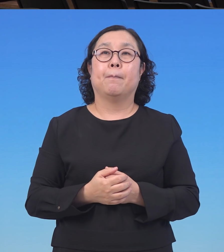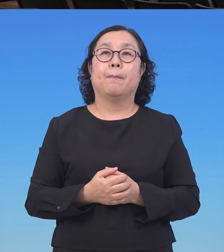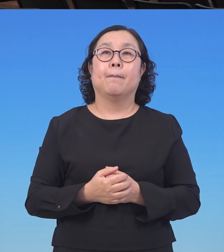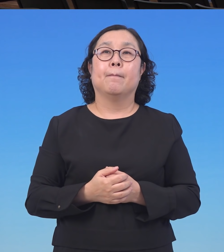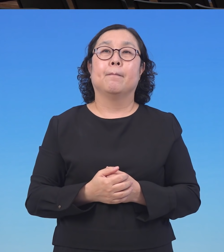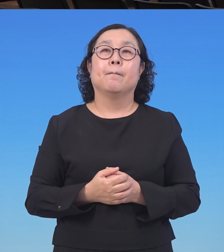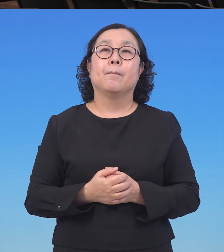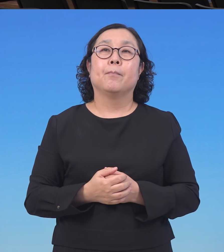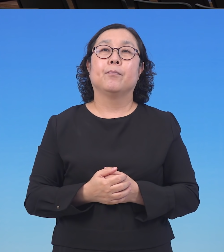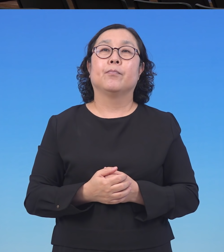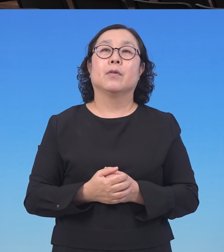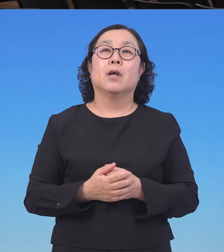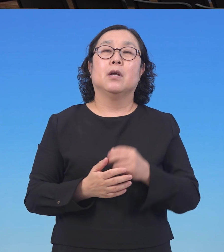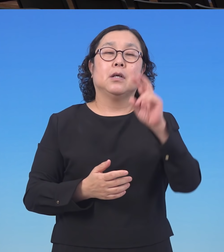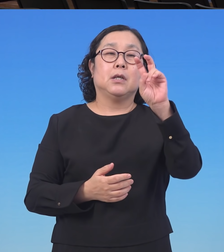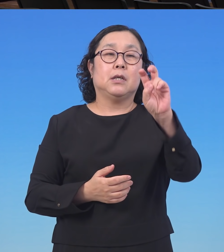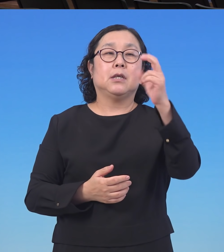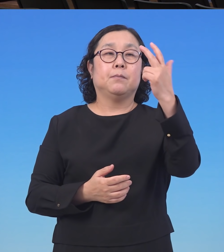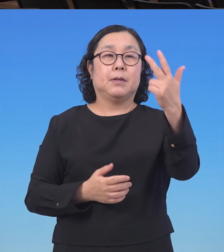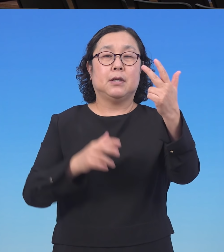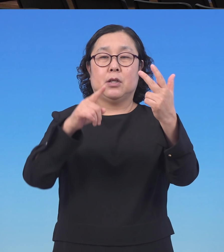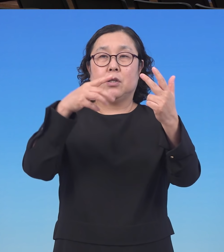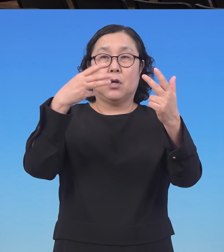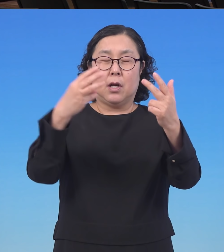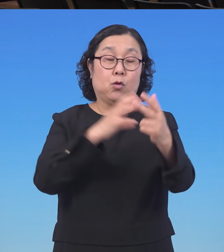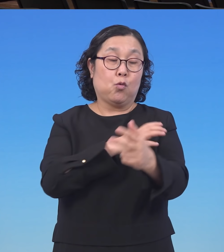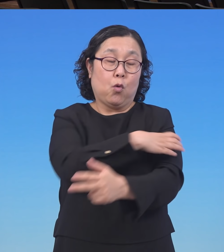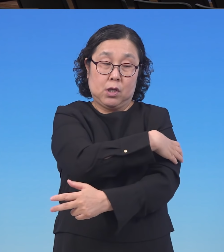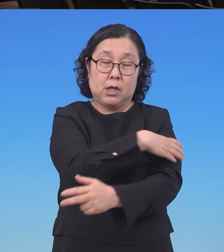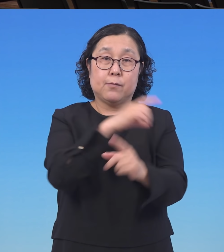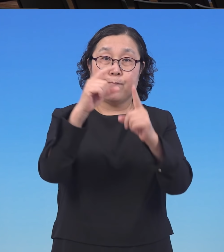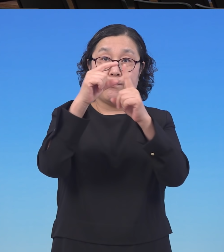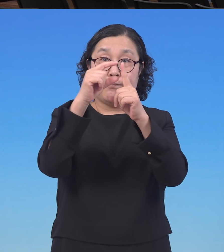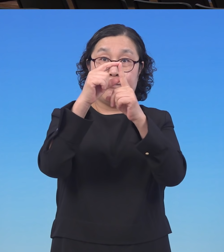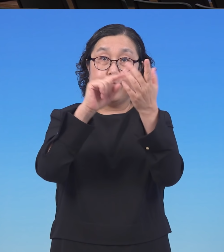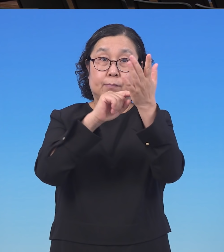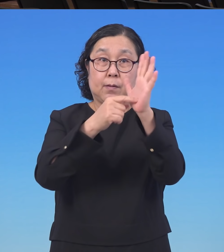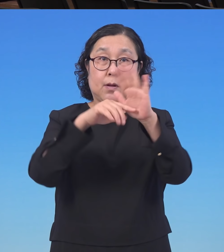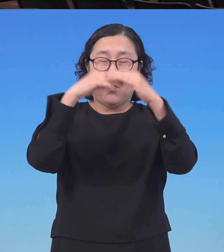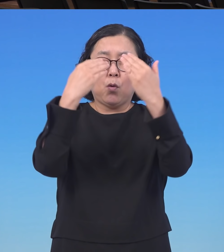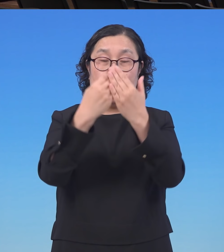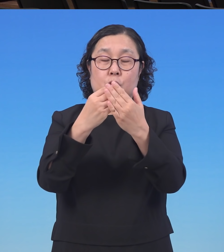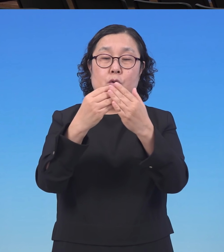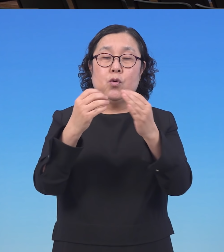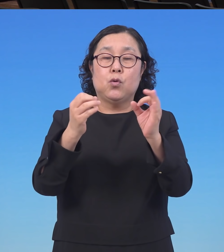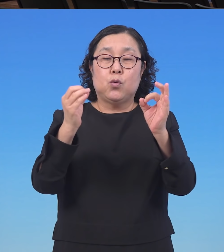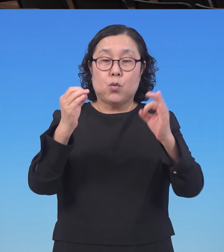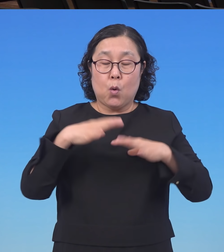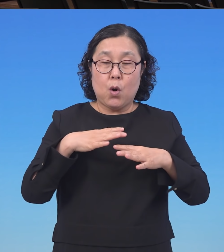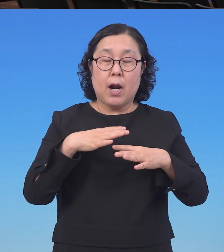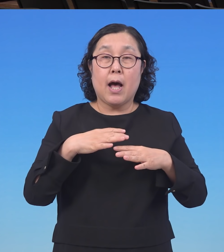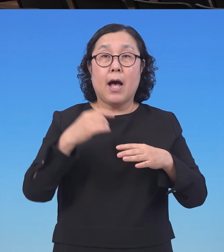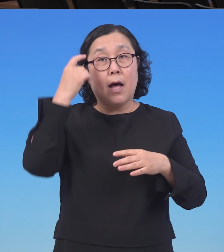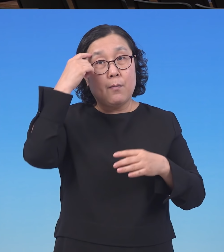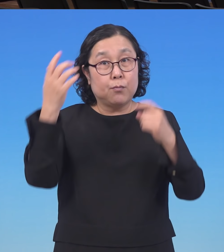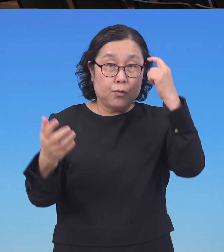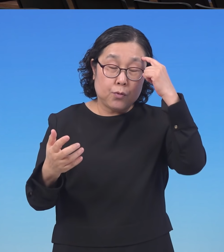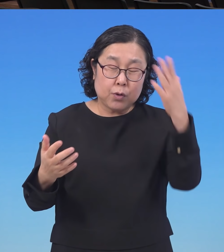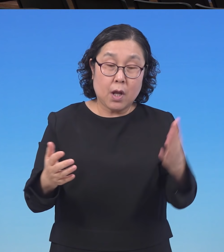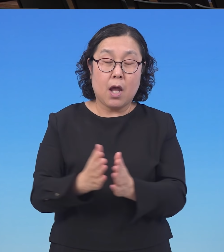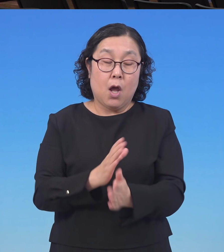지금 나오지 않습니까? 또 27절에 또 이제 권위라는 단어가 나옵니다. 다 놀라 서로 물어 이르되